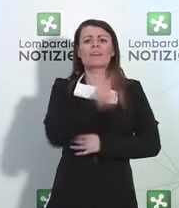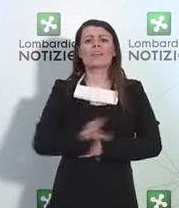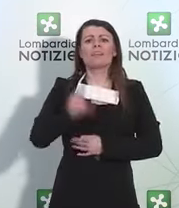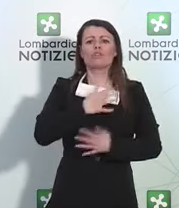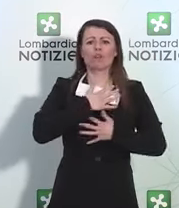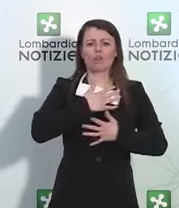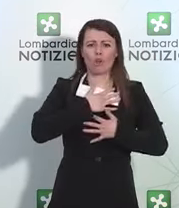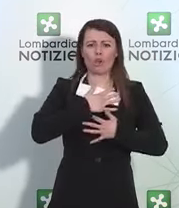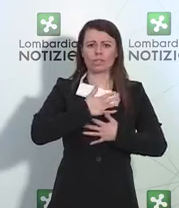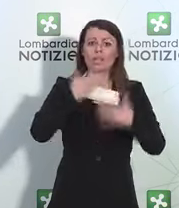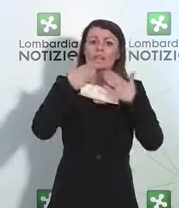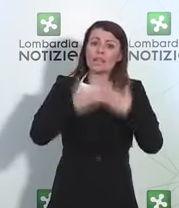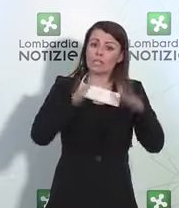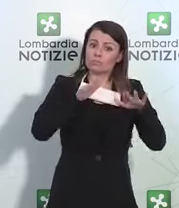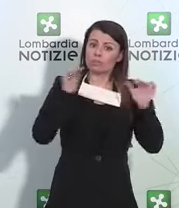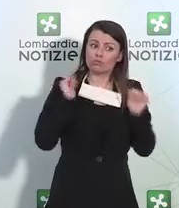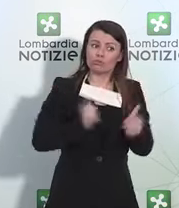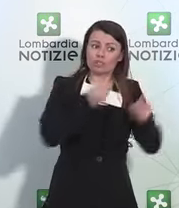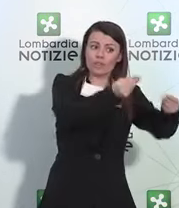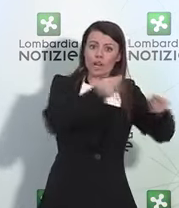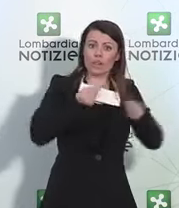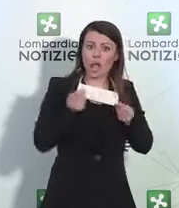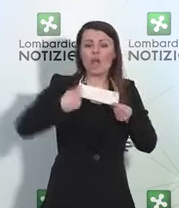della protezione civile